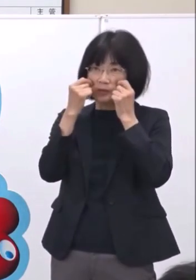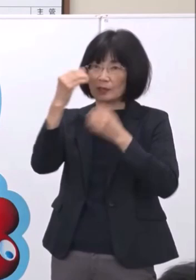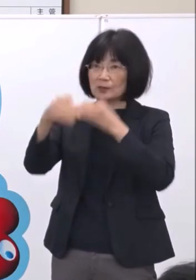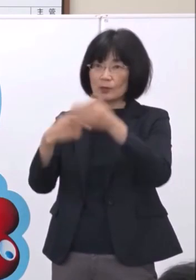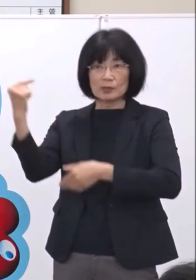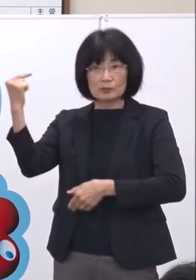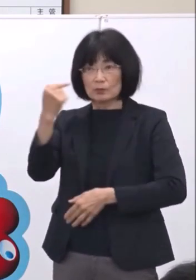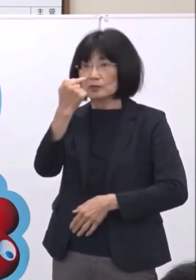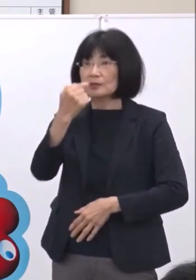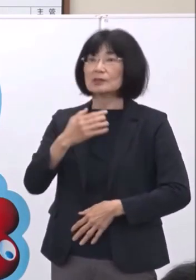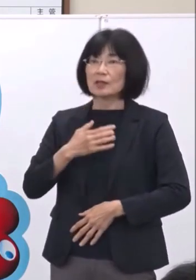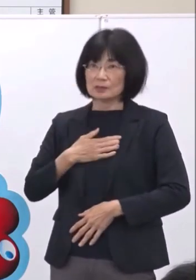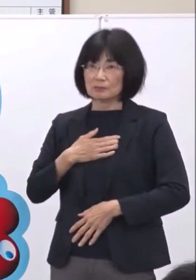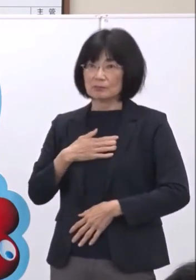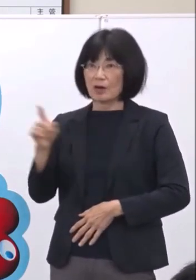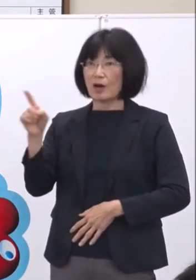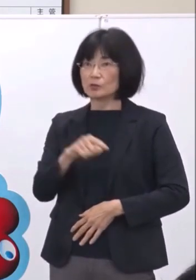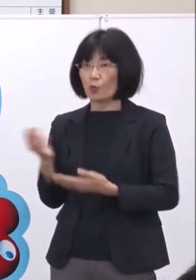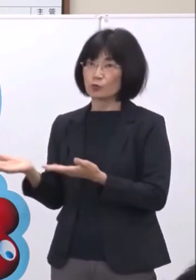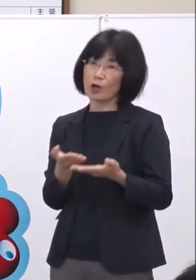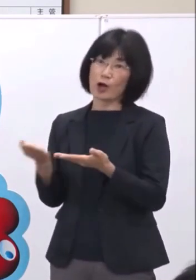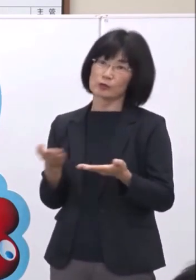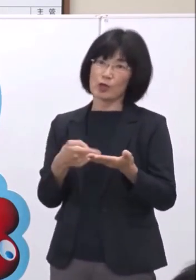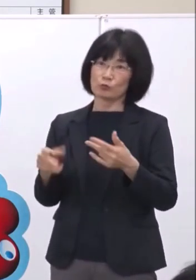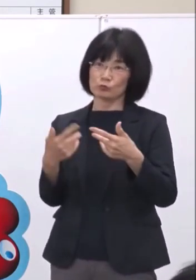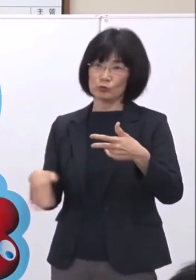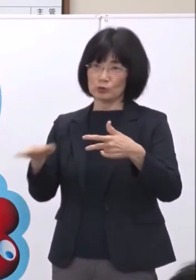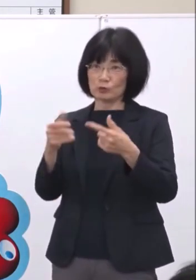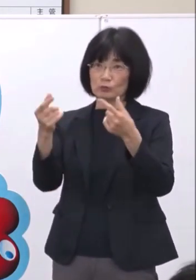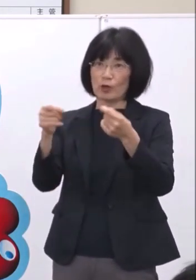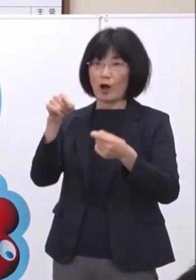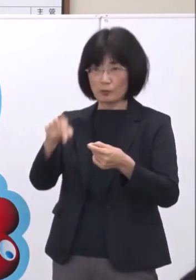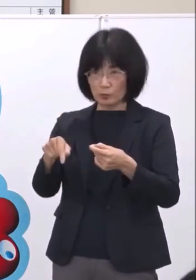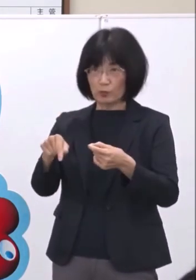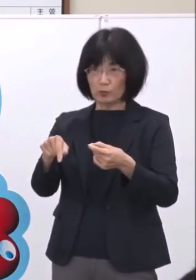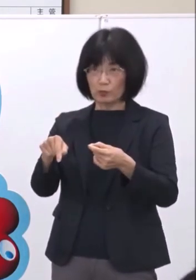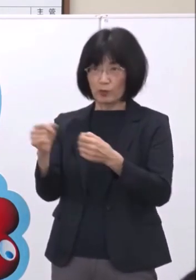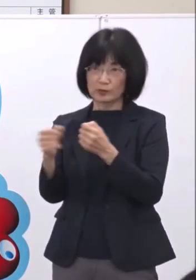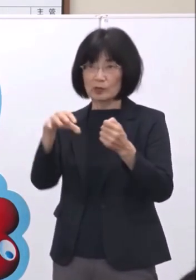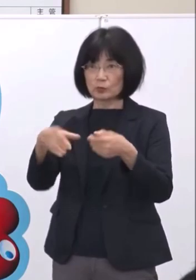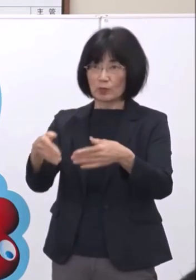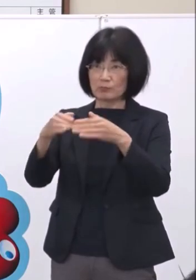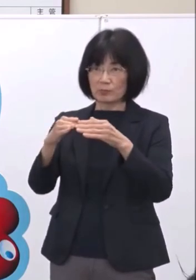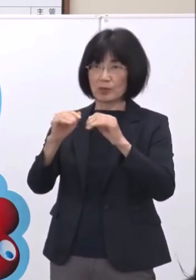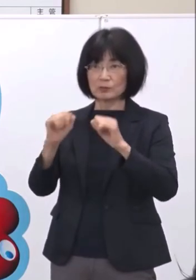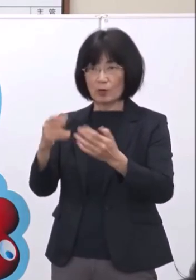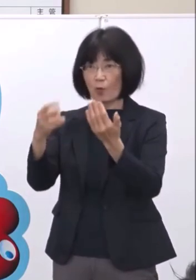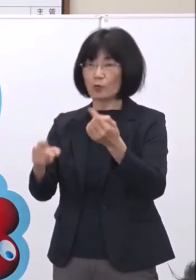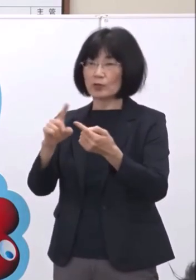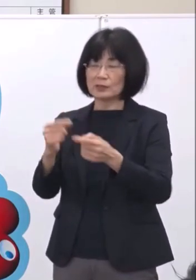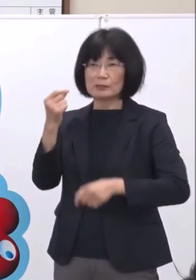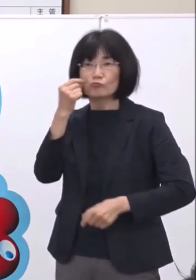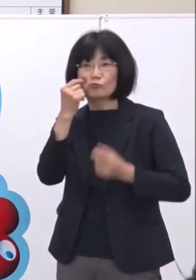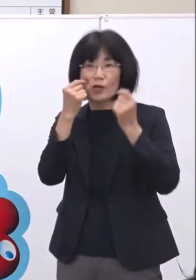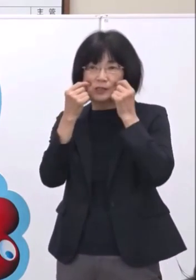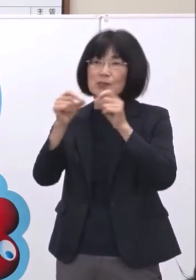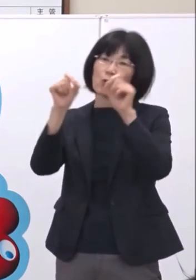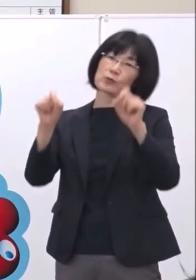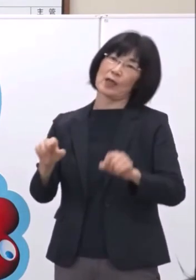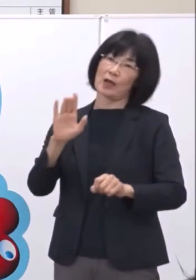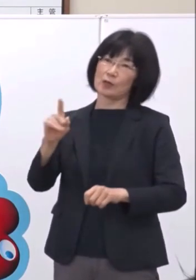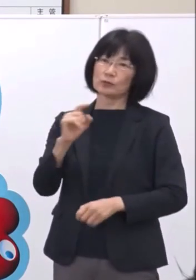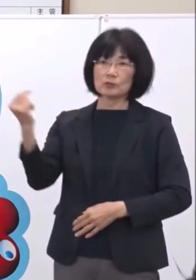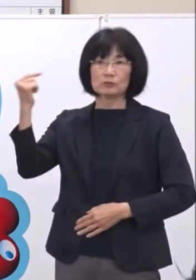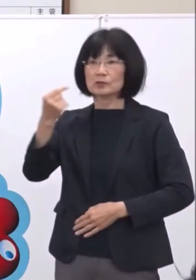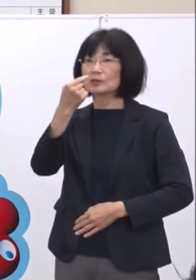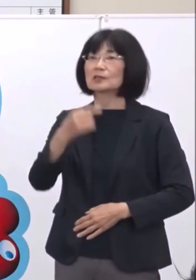あの人を流していく施設なんで、あそこを避難所にすることが法的に難しいという話を聞いてるんですけど、その場合避難